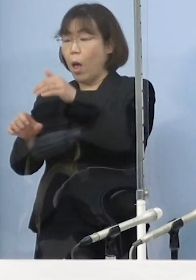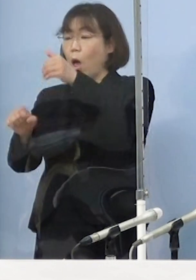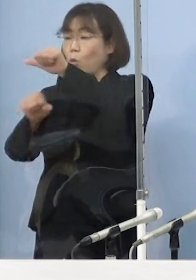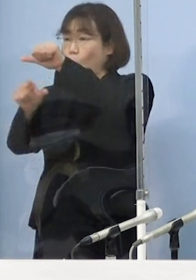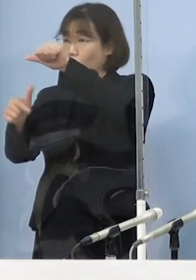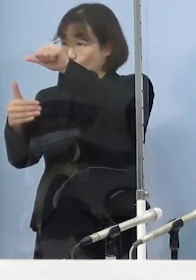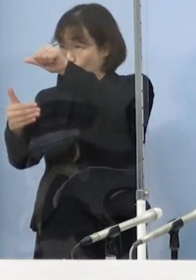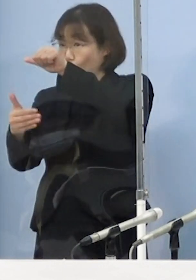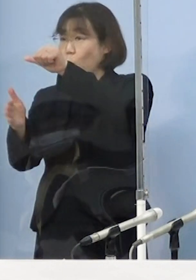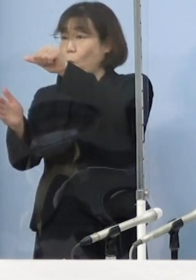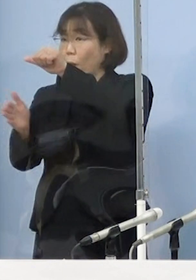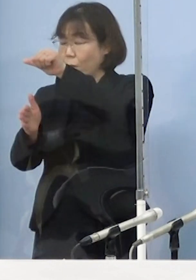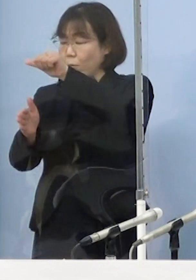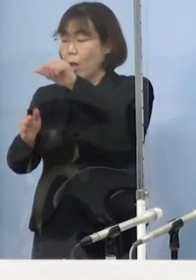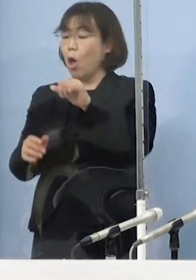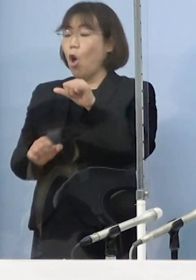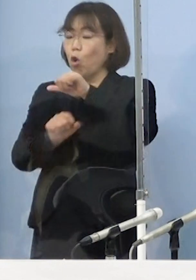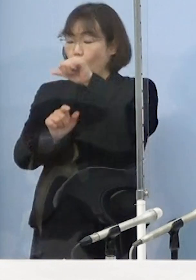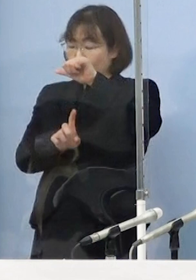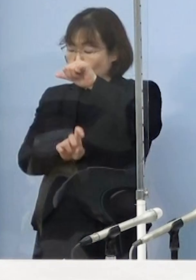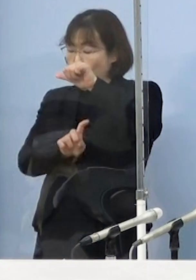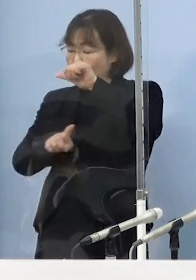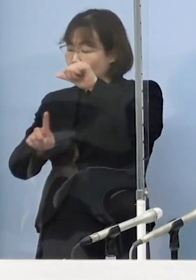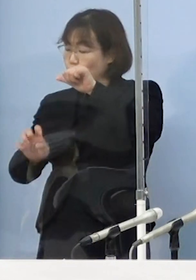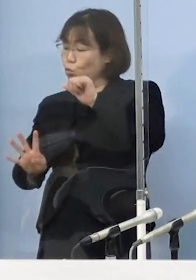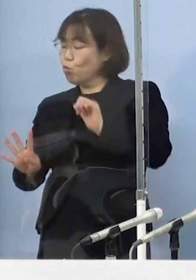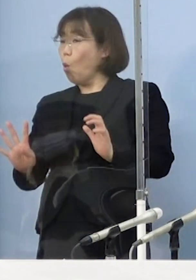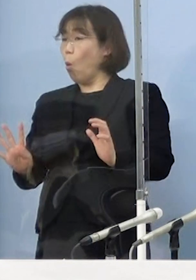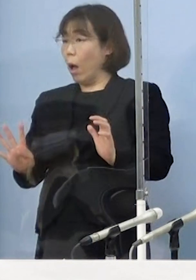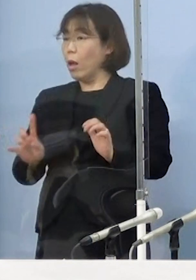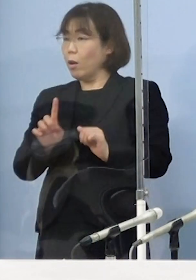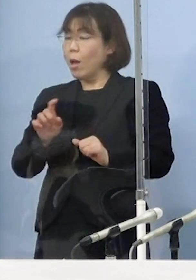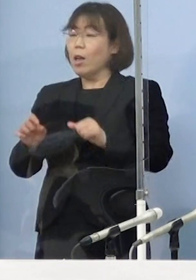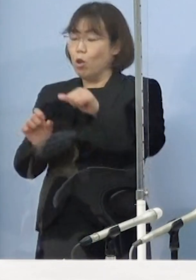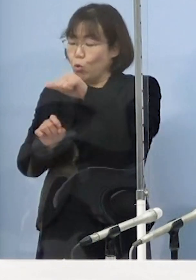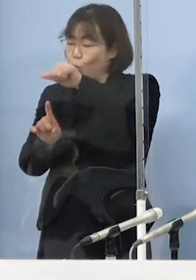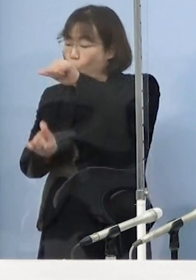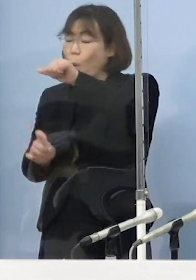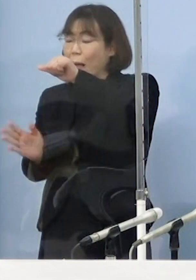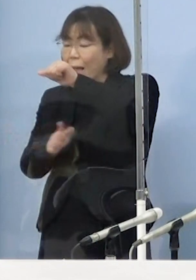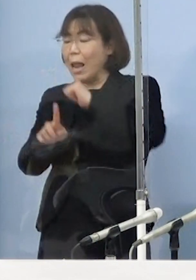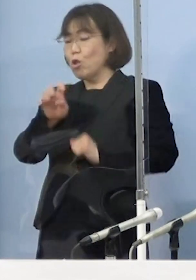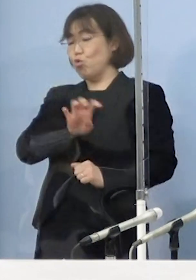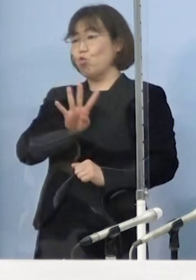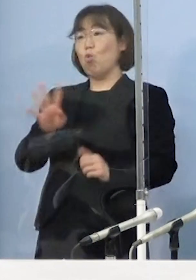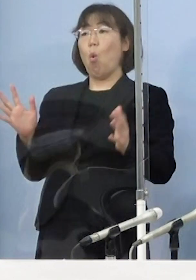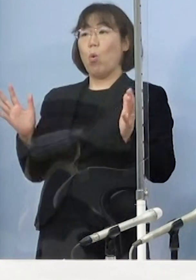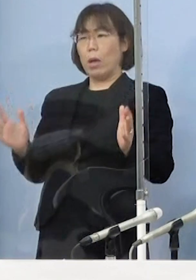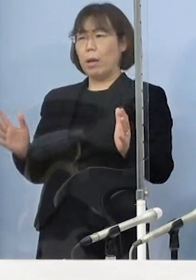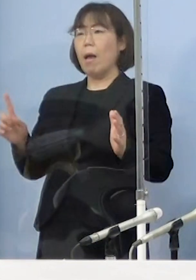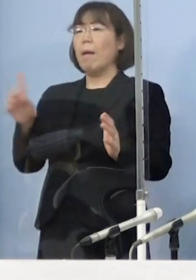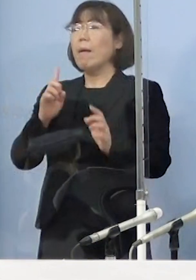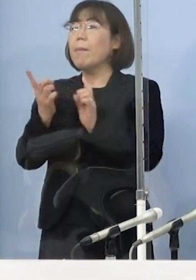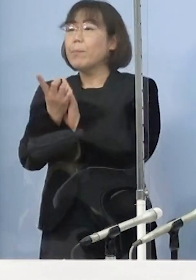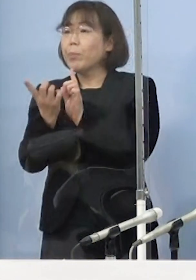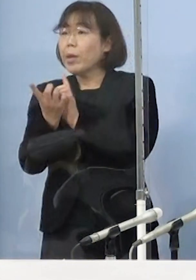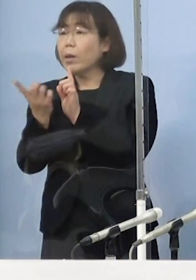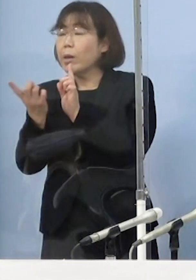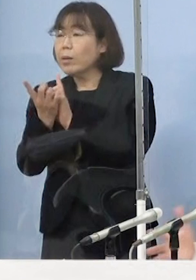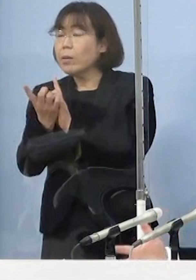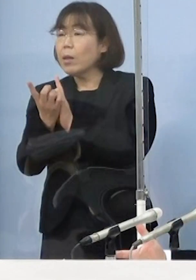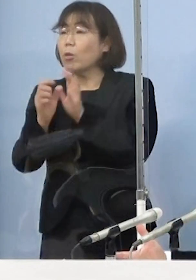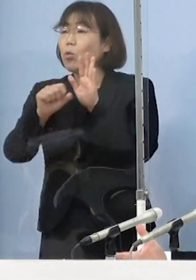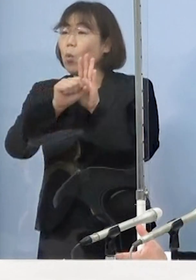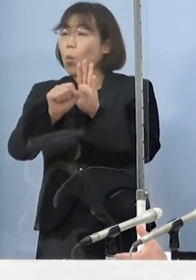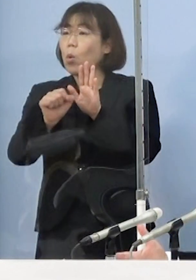10日から14日間この新型コロナウイルス感染症、何か対策を打った効果は翌日出るわけではな